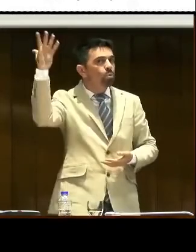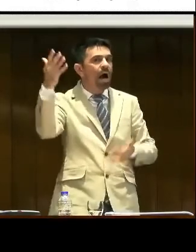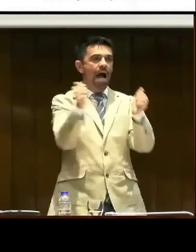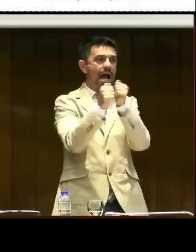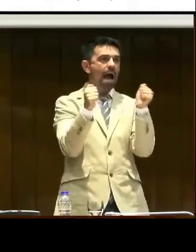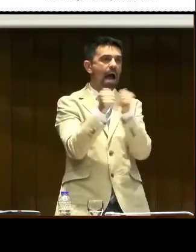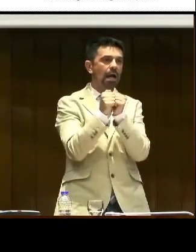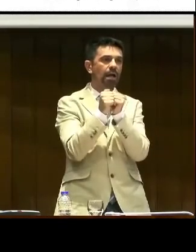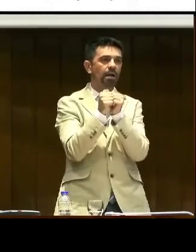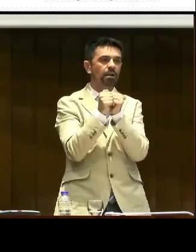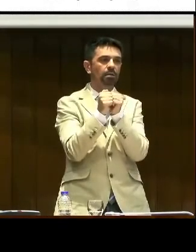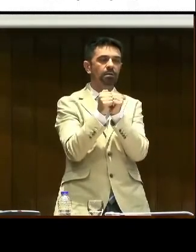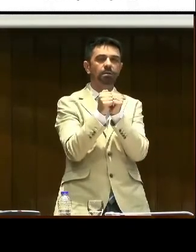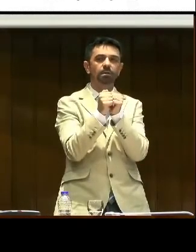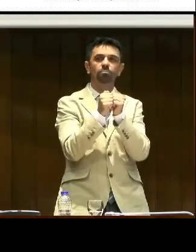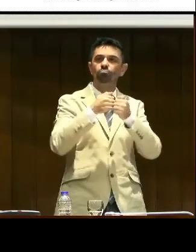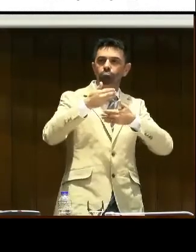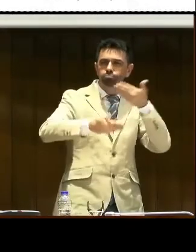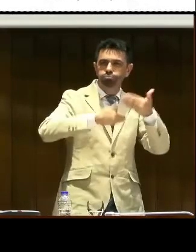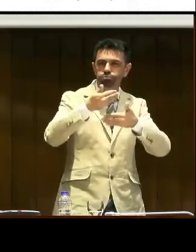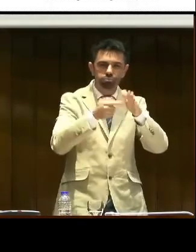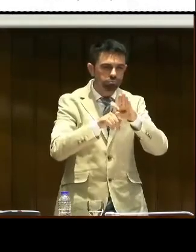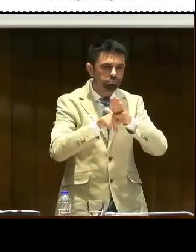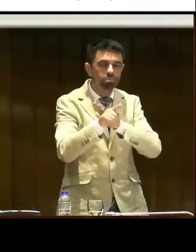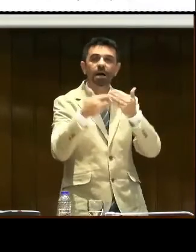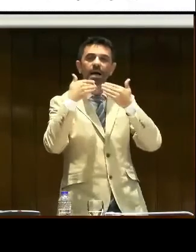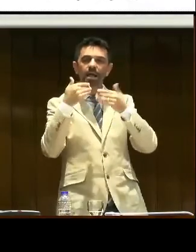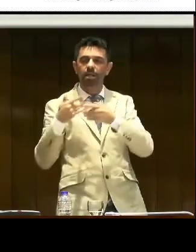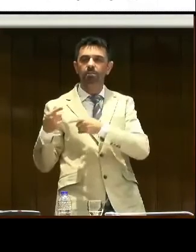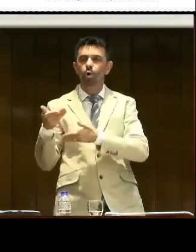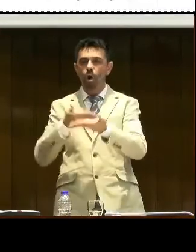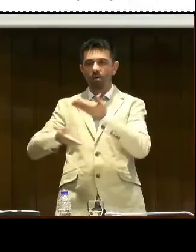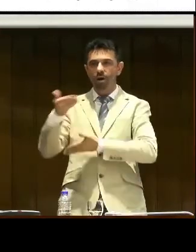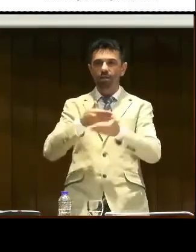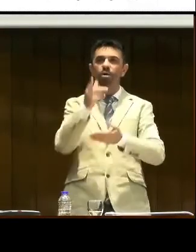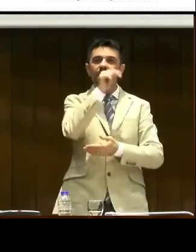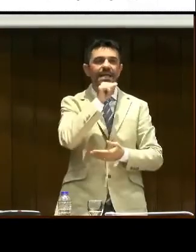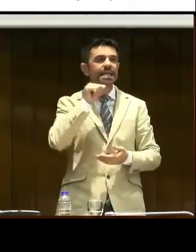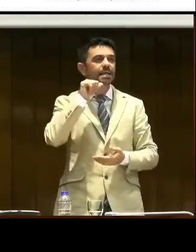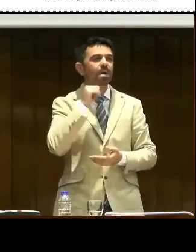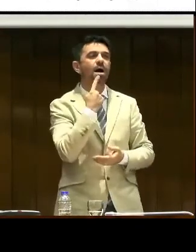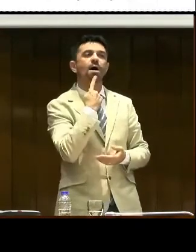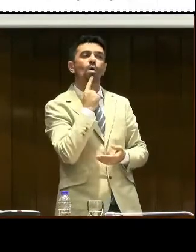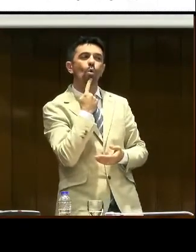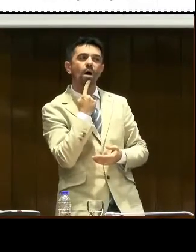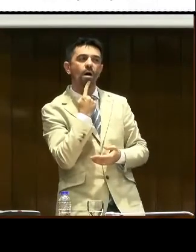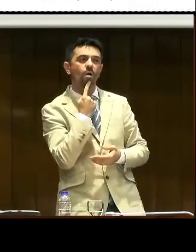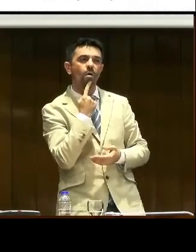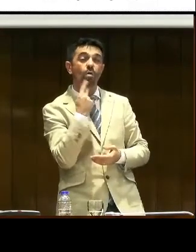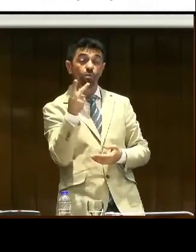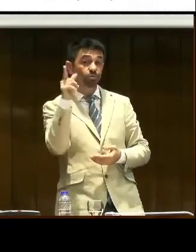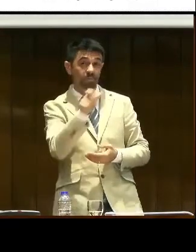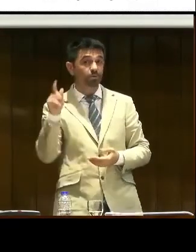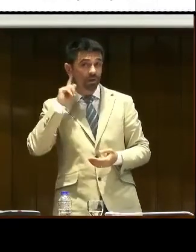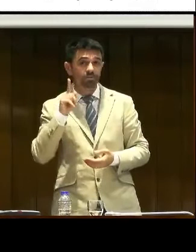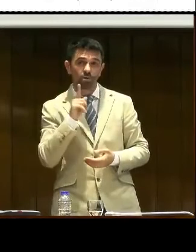en colaboración con Inmaculada Cascales y Juan José Alfaro, dos personas sordas,